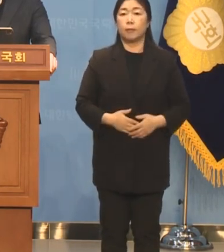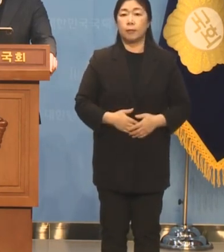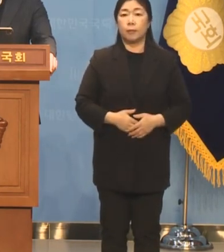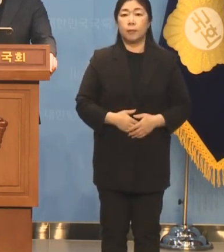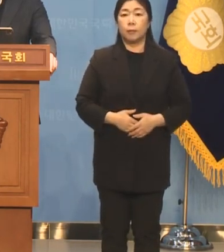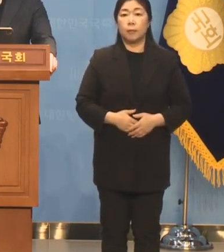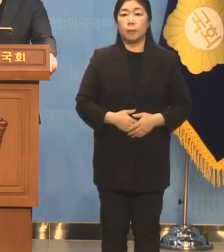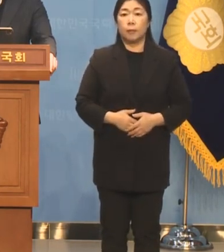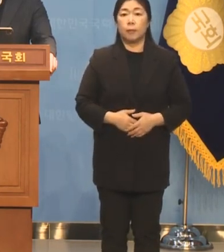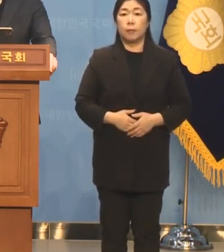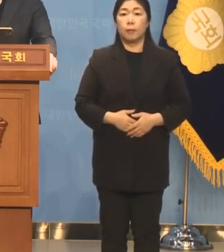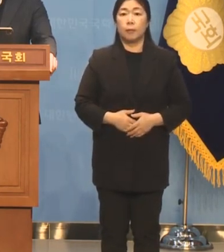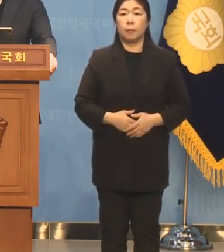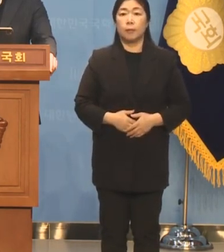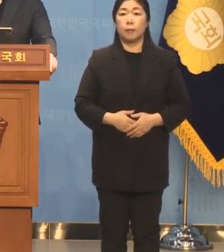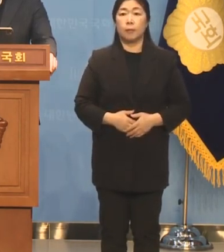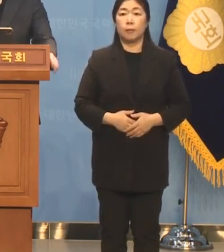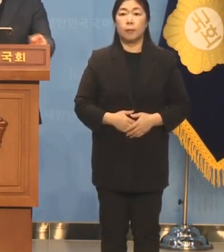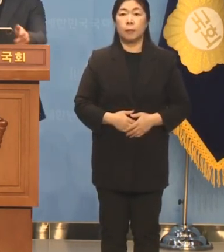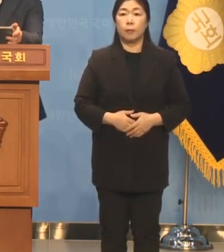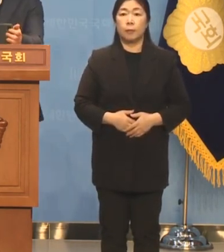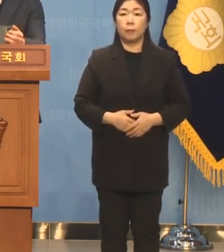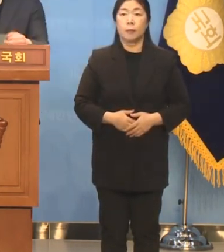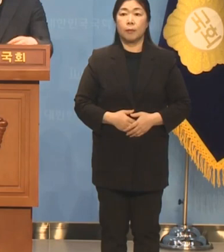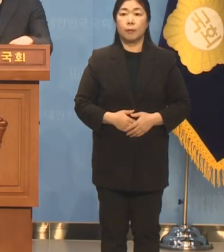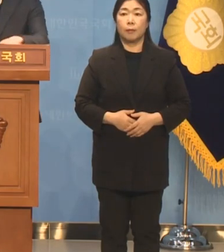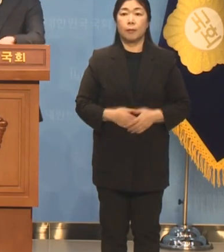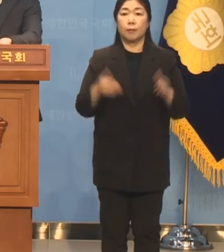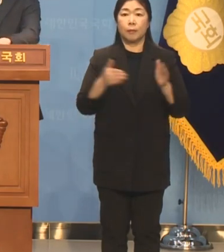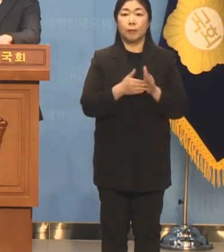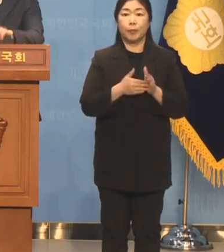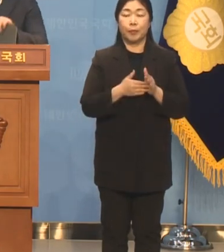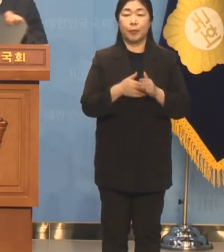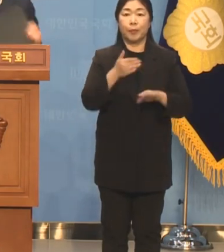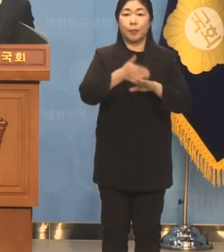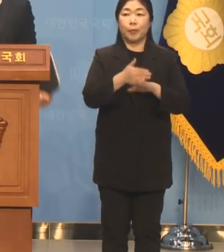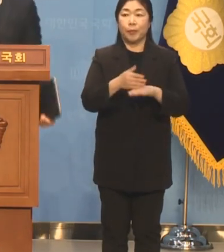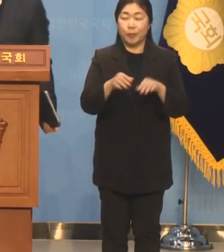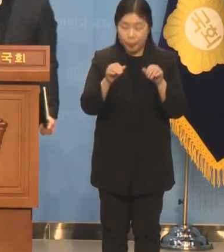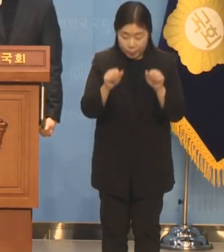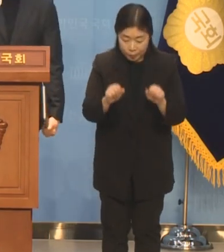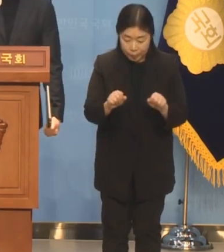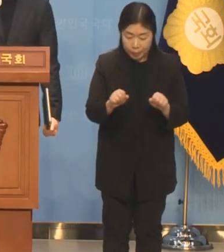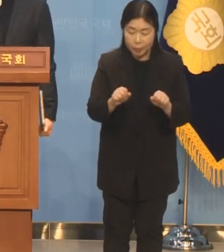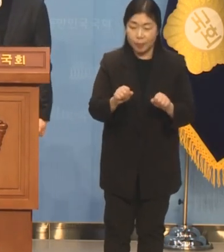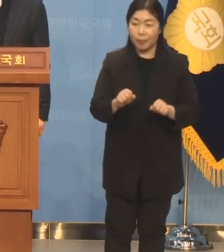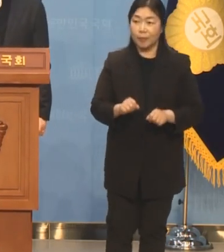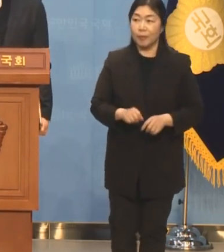이상입니다. 감사합니다.